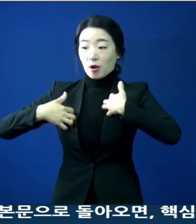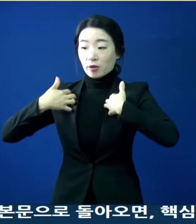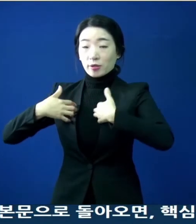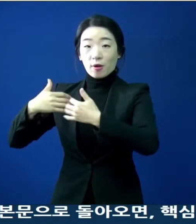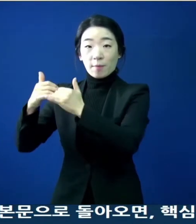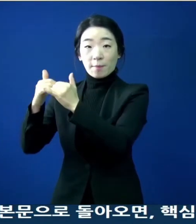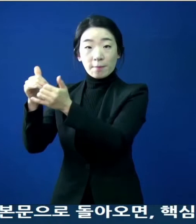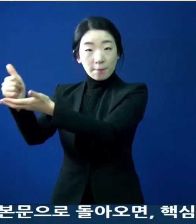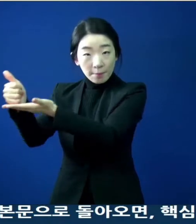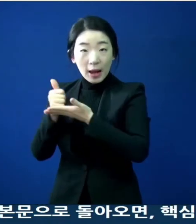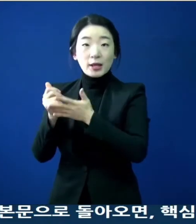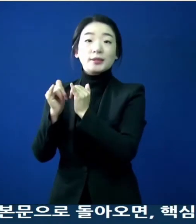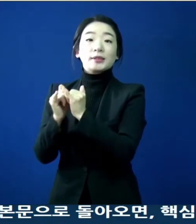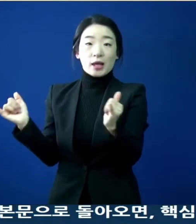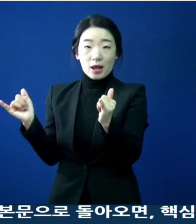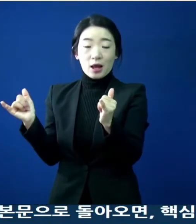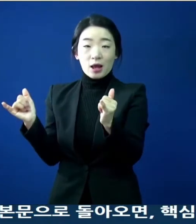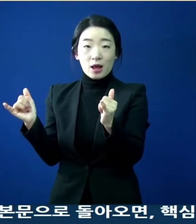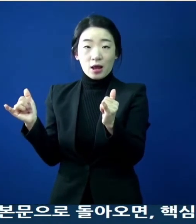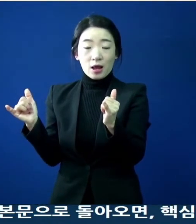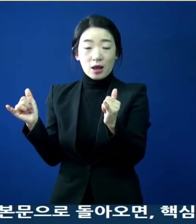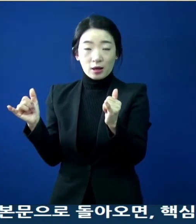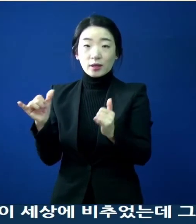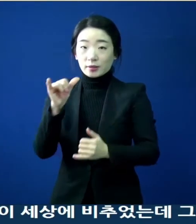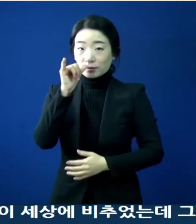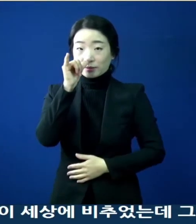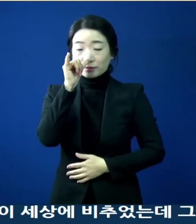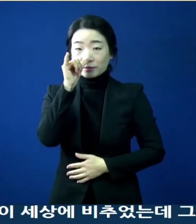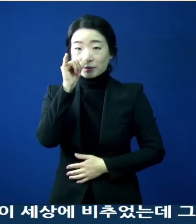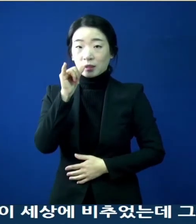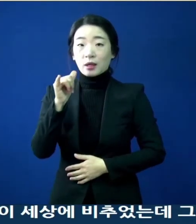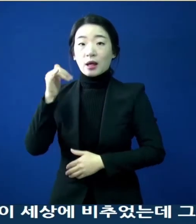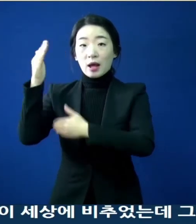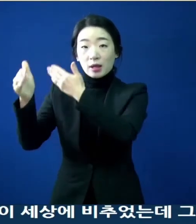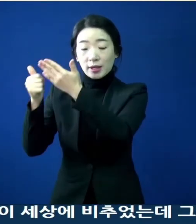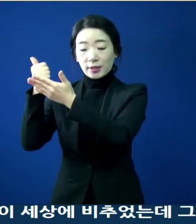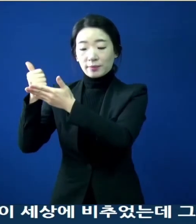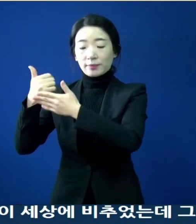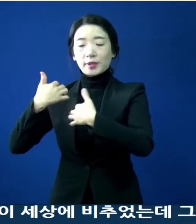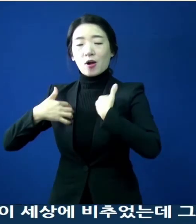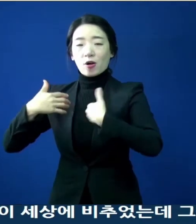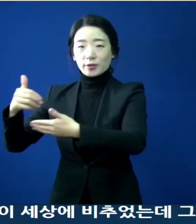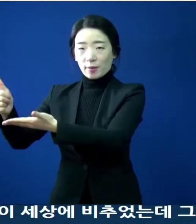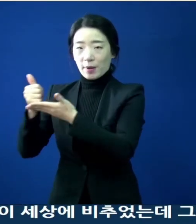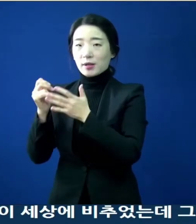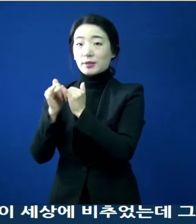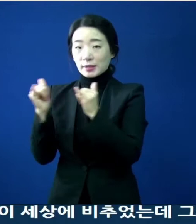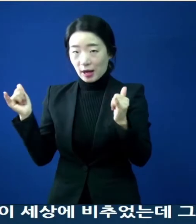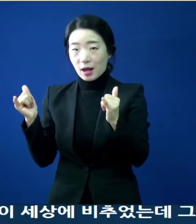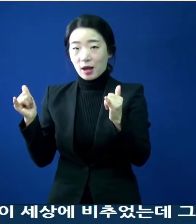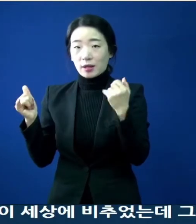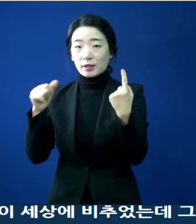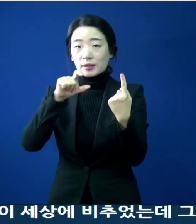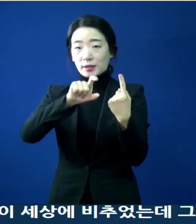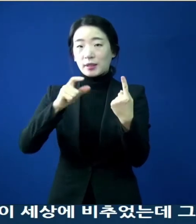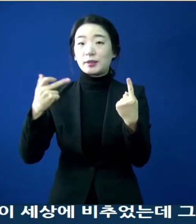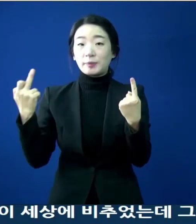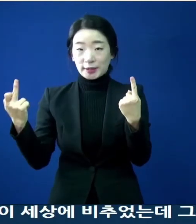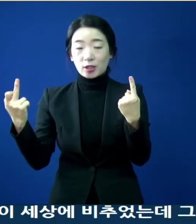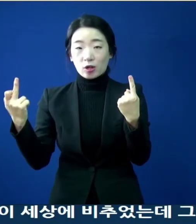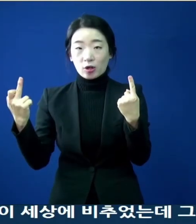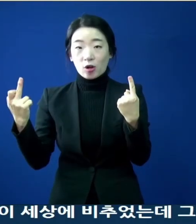생긴 거죠. 이게 참 하나님의 기쁨인 것 같아요. 하나님을 영접하는 자를 12절에서는 다른 단어로 표현하고